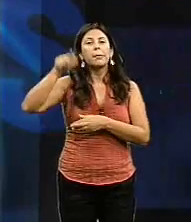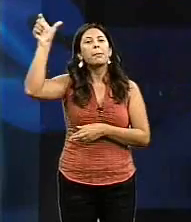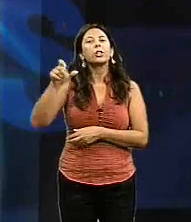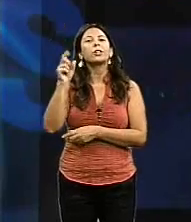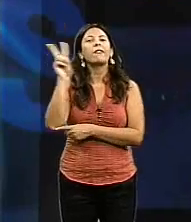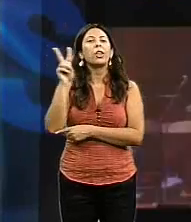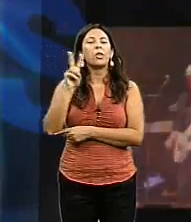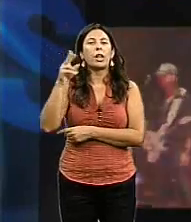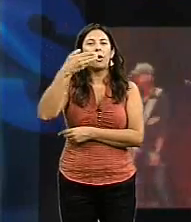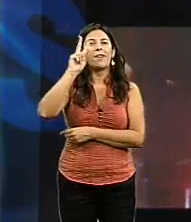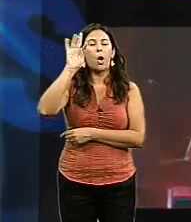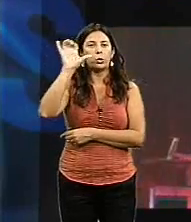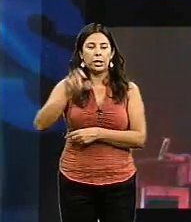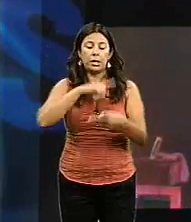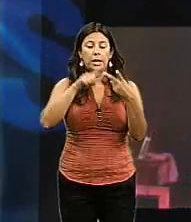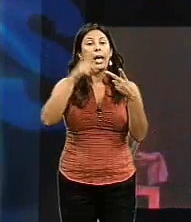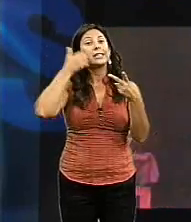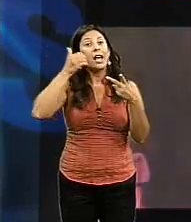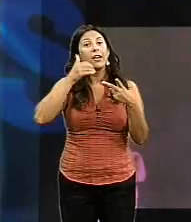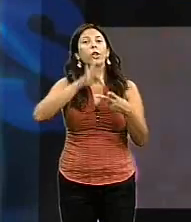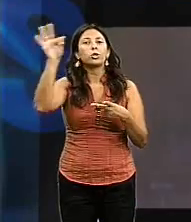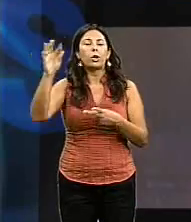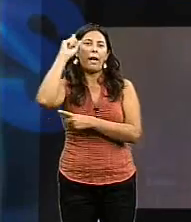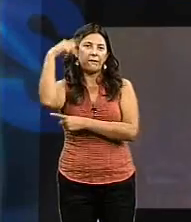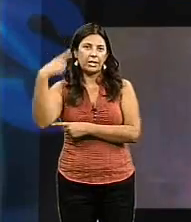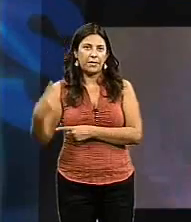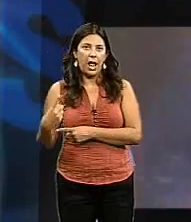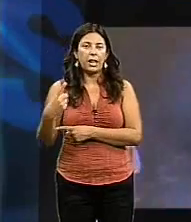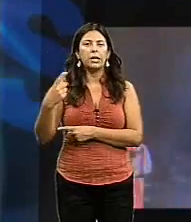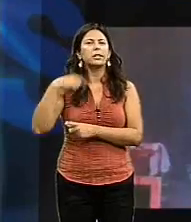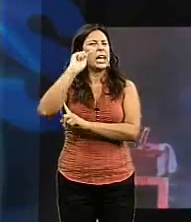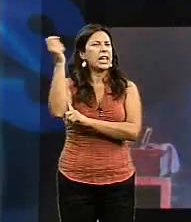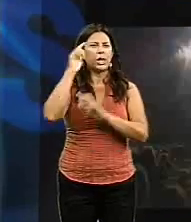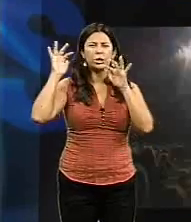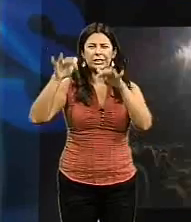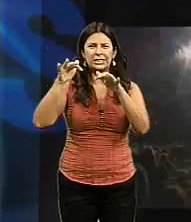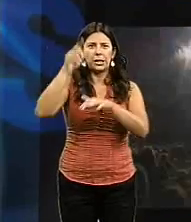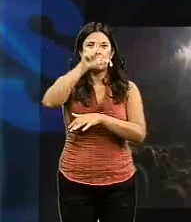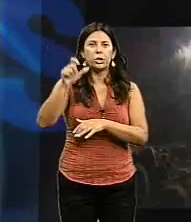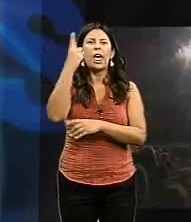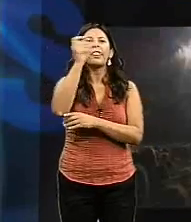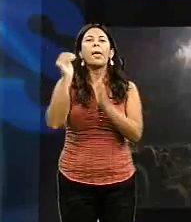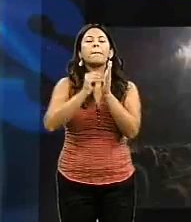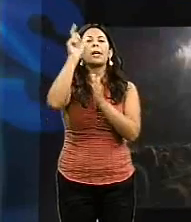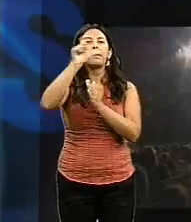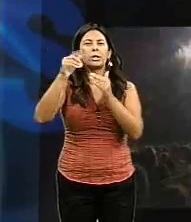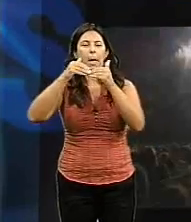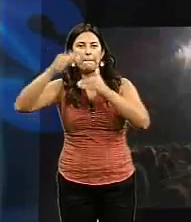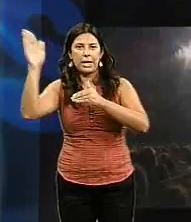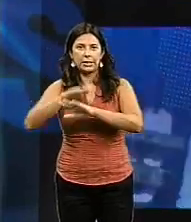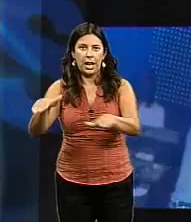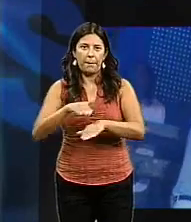Carlos Baute, ya el sábado le tocó el turno a David Bisbal, que batió récord de asistencia con más de 100.000 personas en la